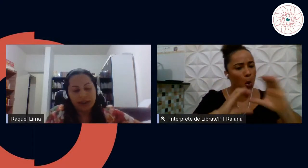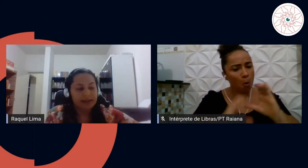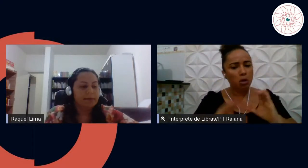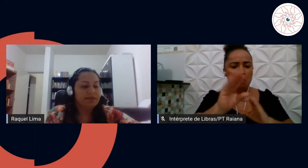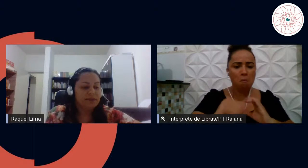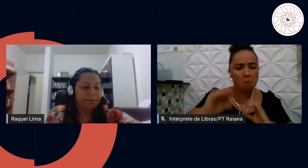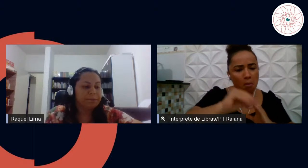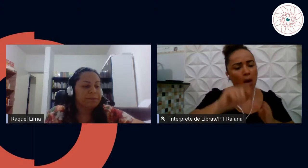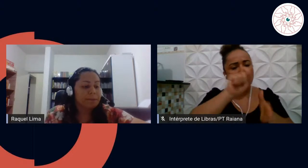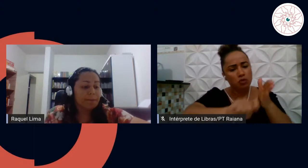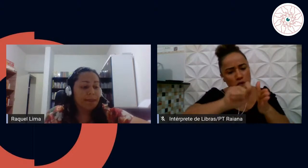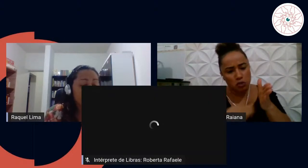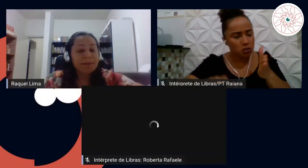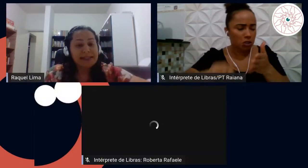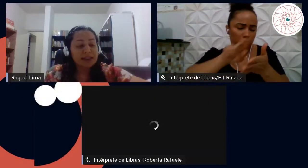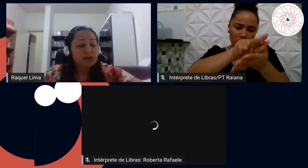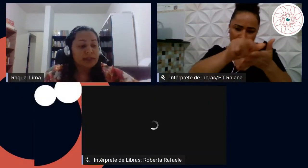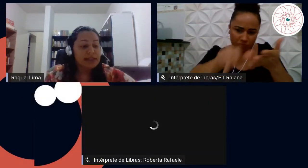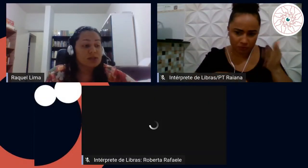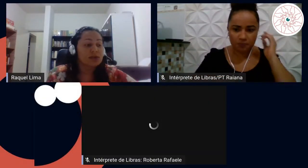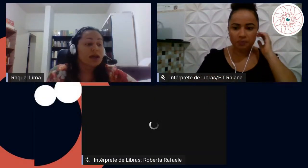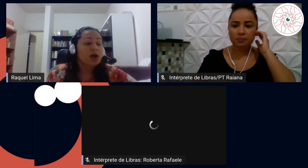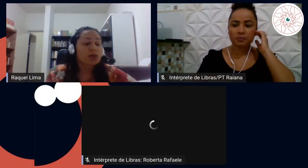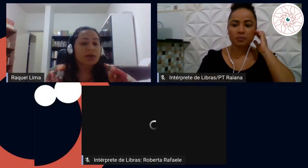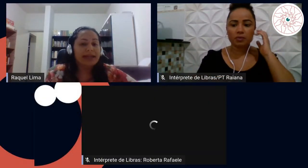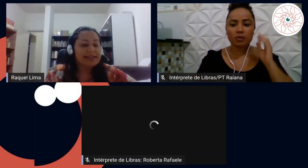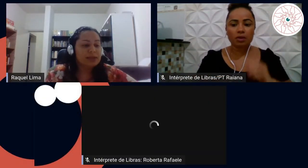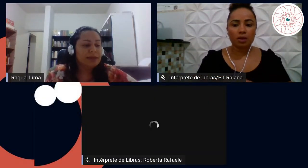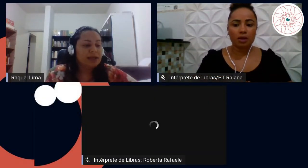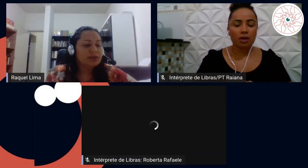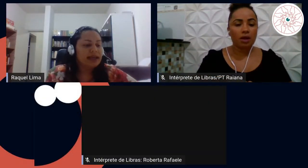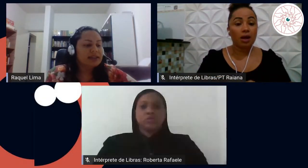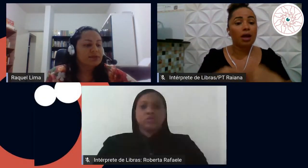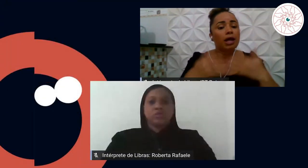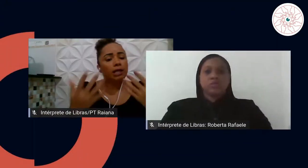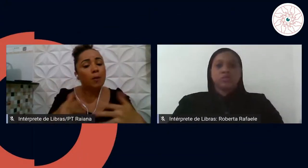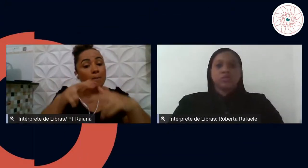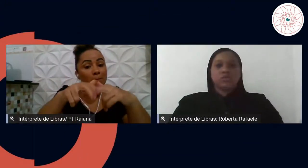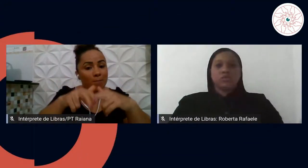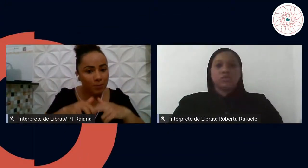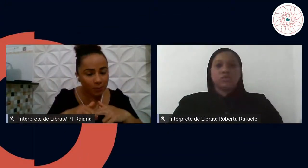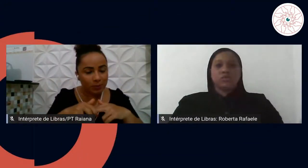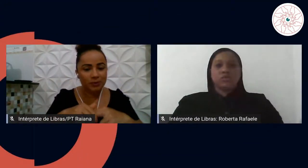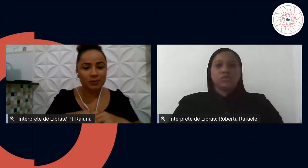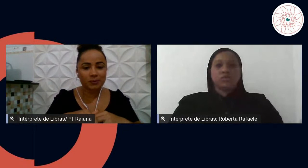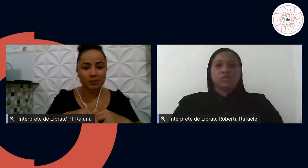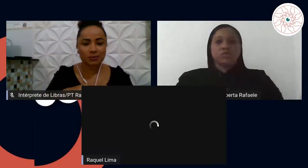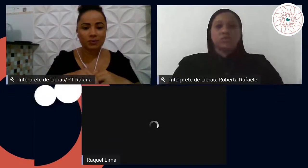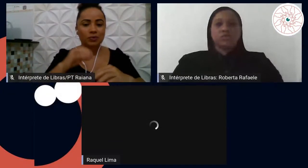verbal, escrita, enfim. Pensando nisso, o conhecimento e